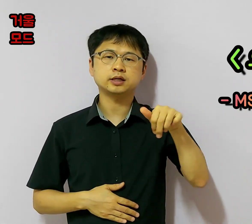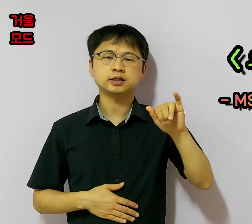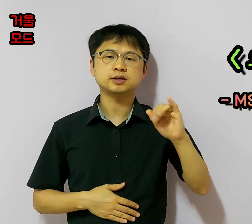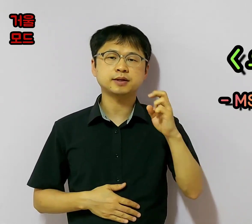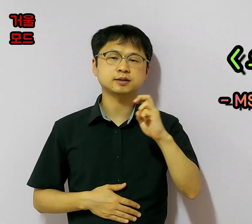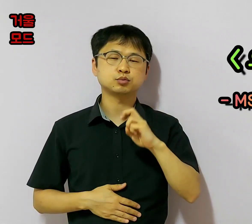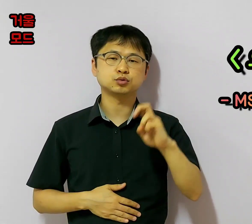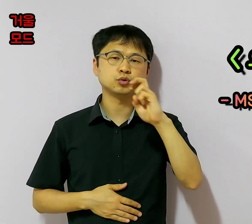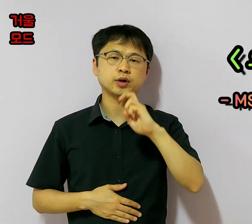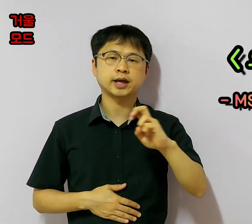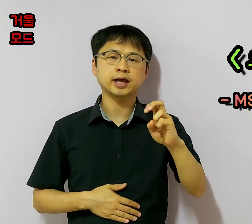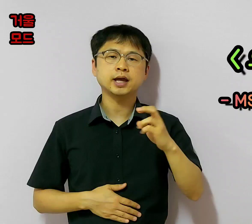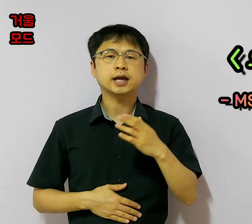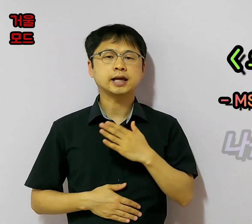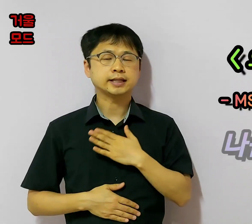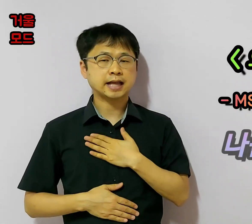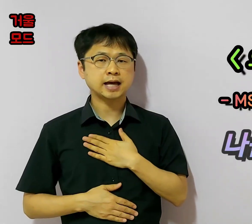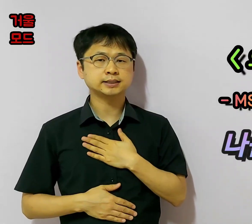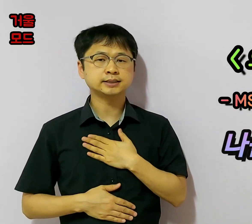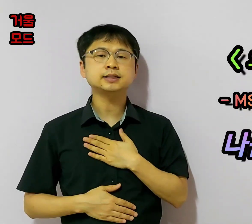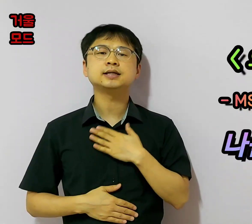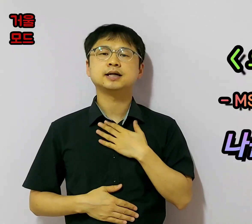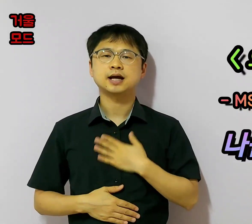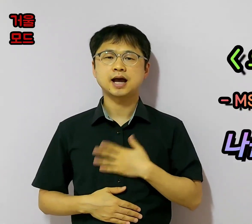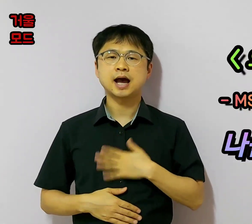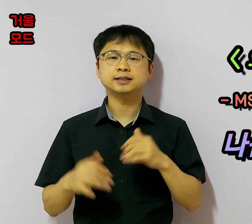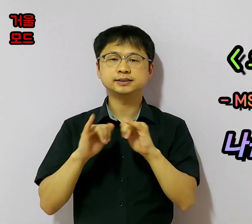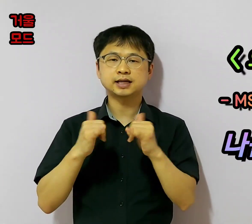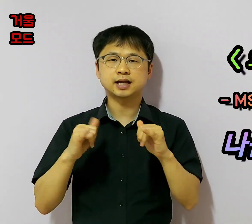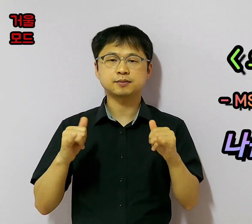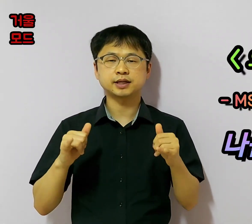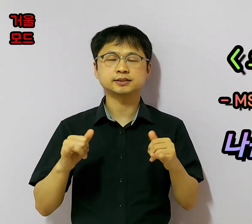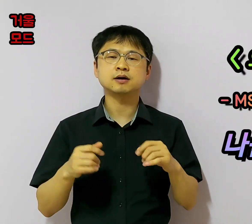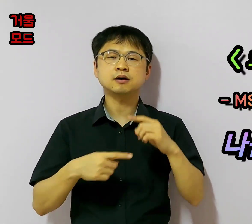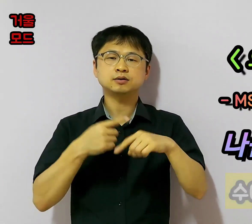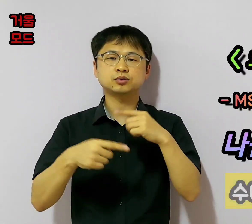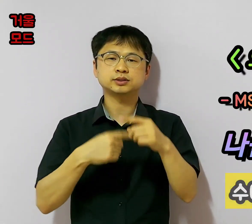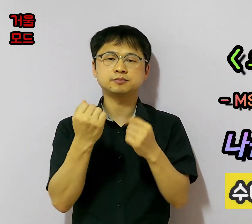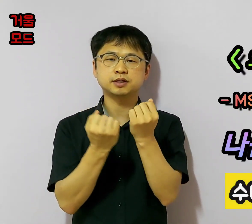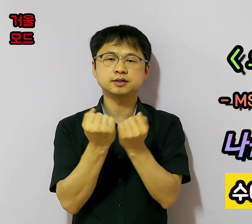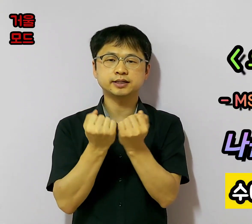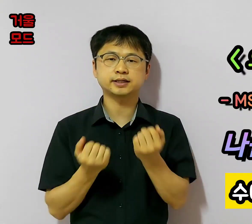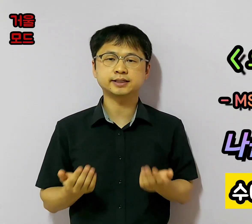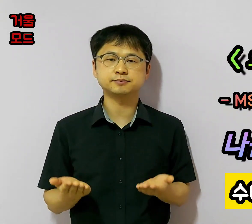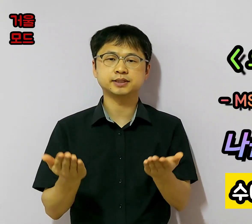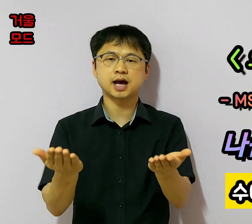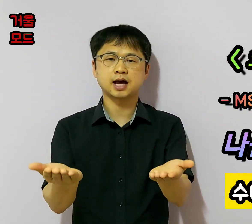정상동기 팀에서 부른 노래 나를 아는 사람에 대해서 수어 설명을 해드리겠습니다.